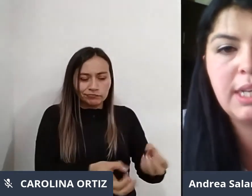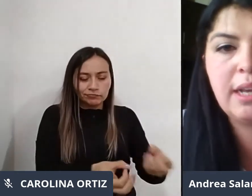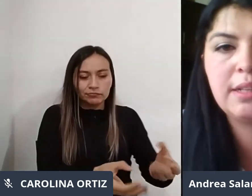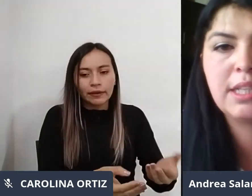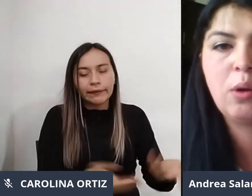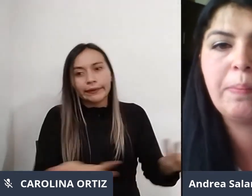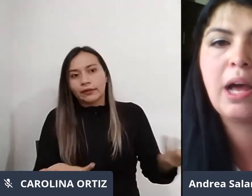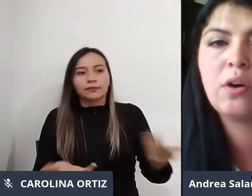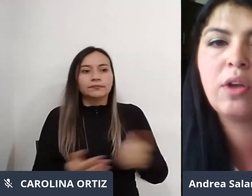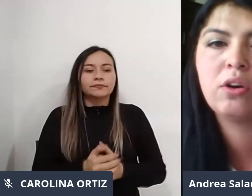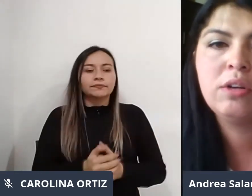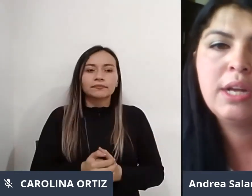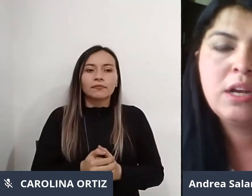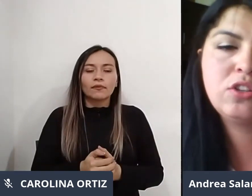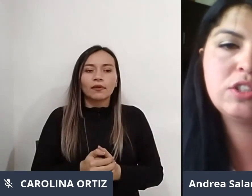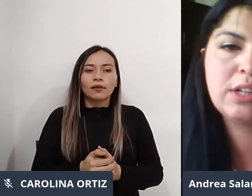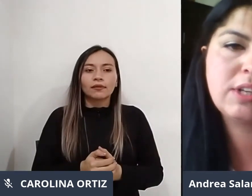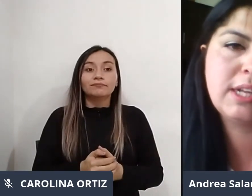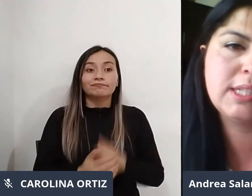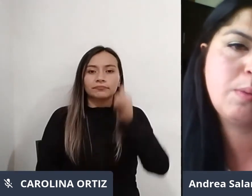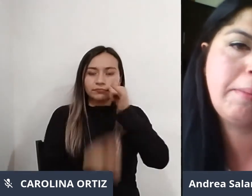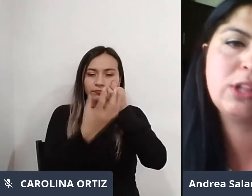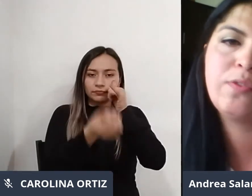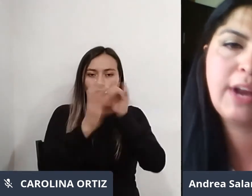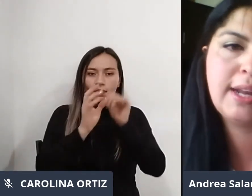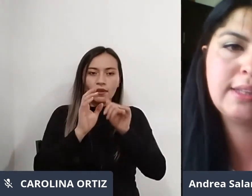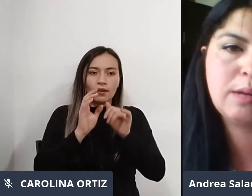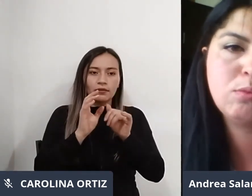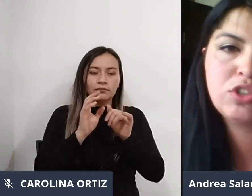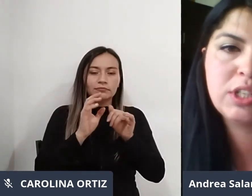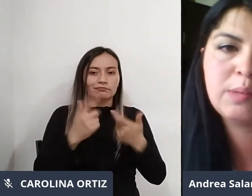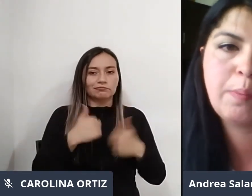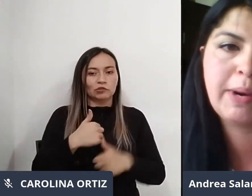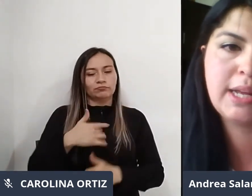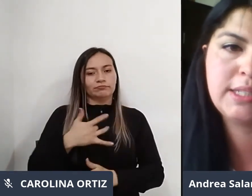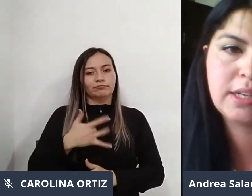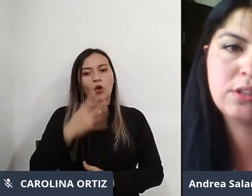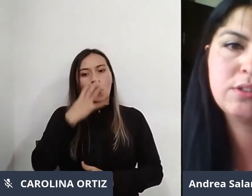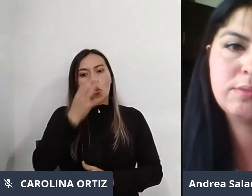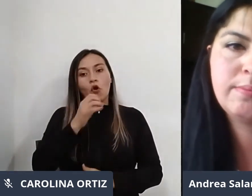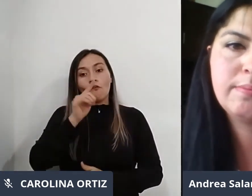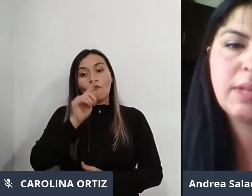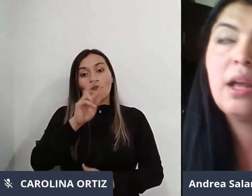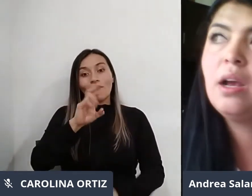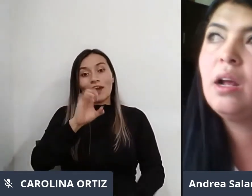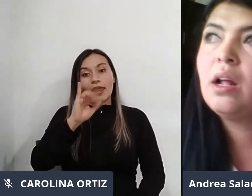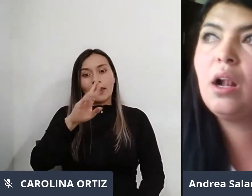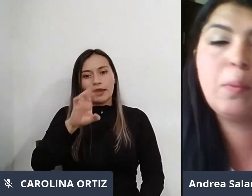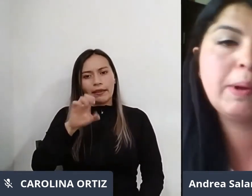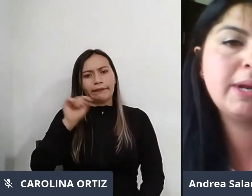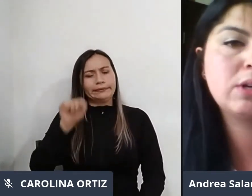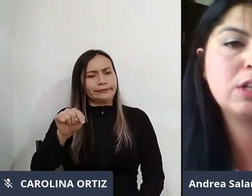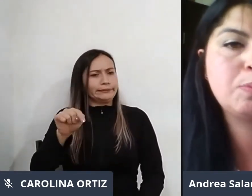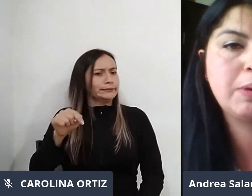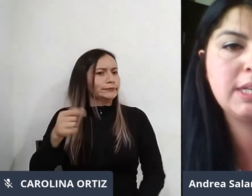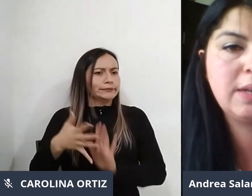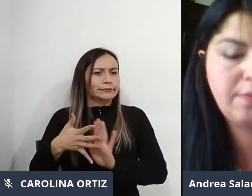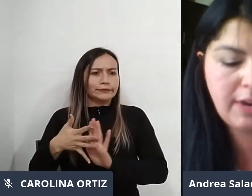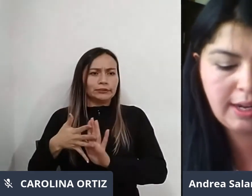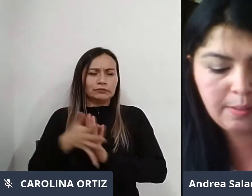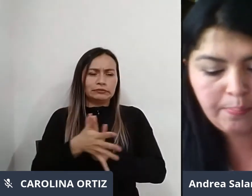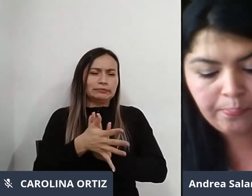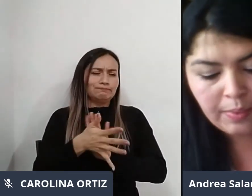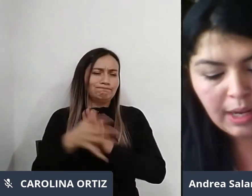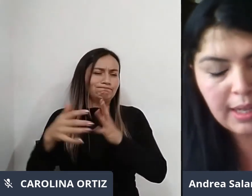como les dije, desde lo pedagógico, yo siento que en este momento Freire tiene muchísimo para decirnos. Lo primero que nos puede